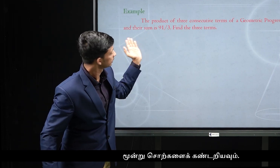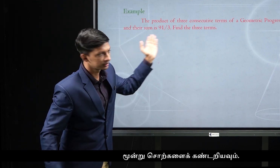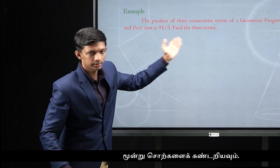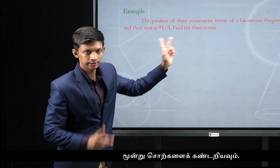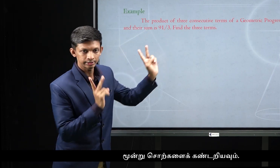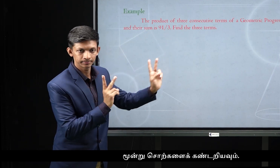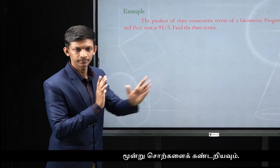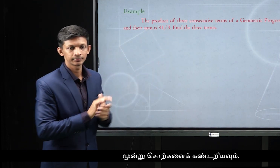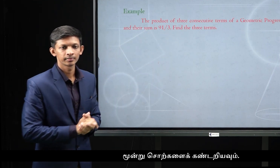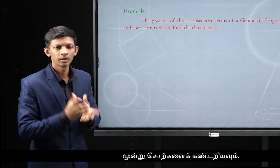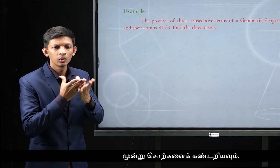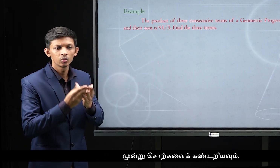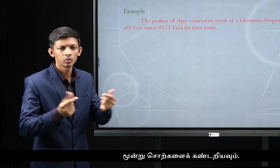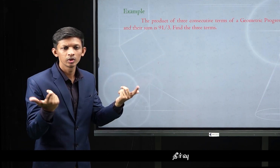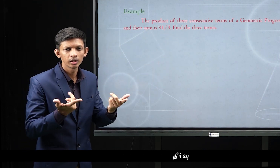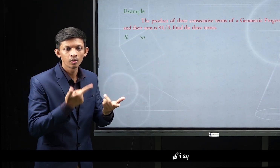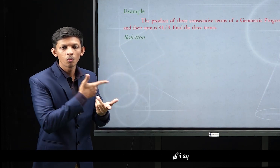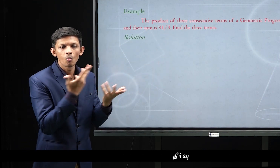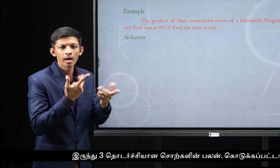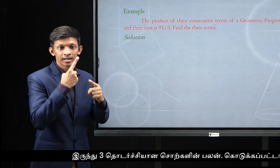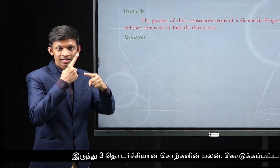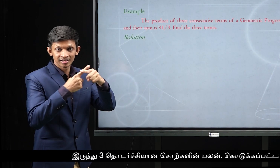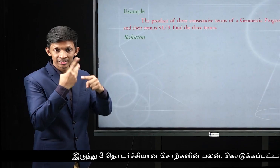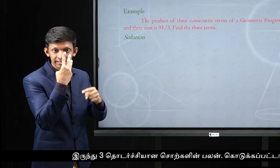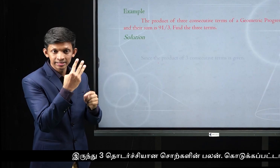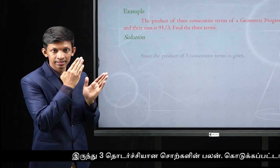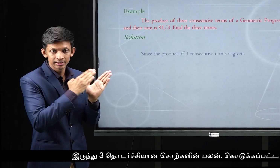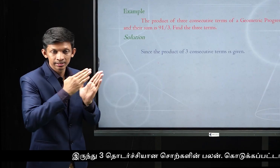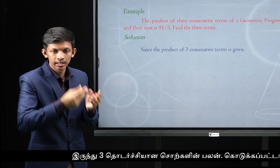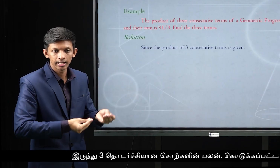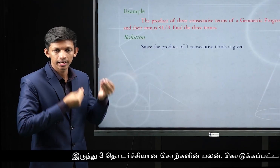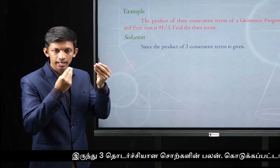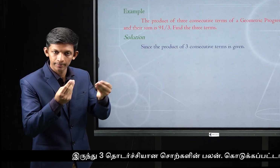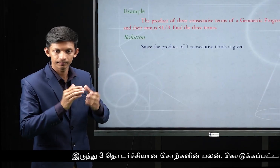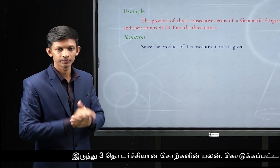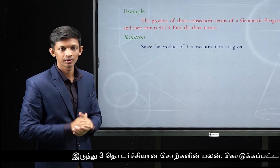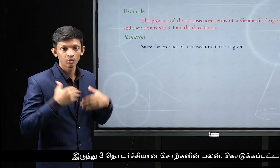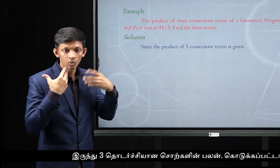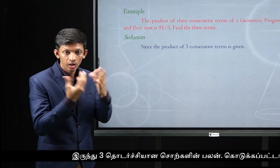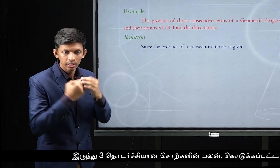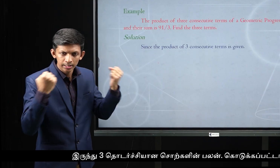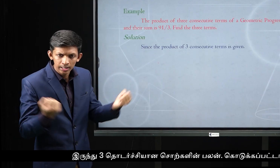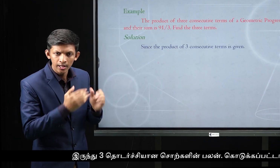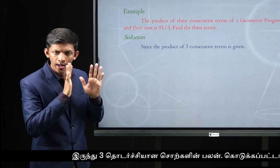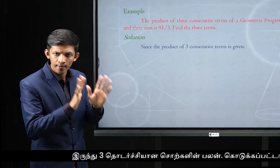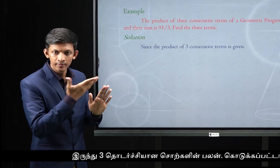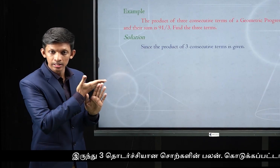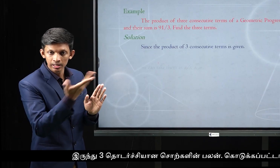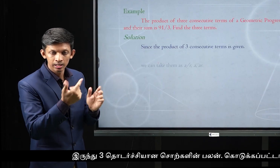3 சொற்களை கண்டறியவும். தீர்வு: இருந்து 3 தொடர்ச்சியான சொற்களின் பலன் கொடுக்கப்பட்டால்,